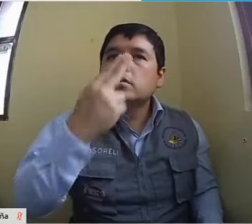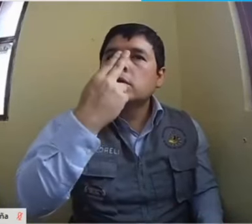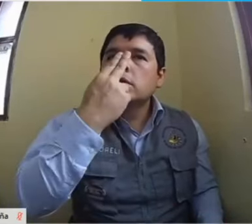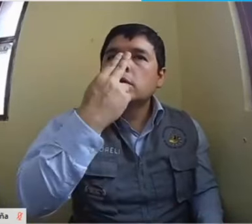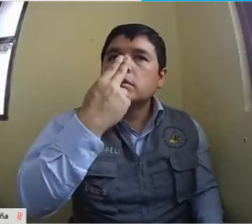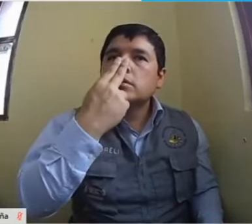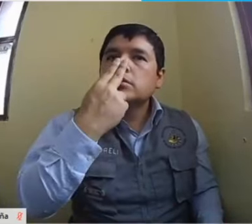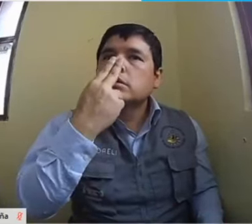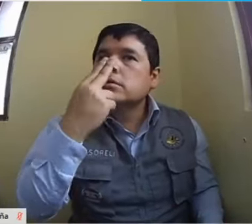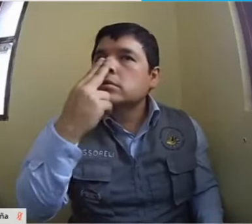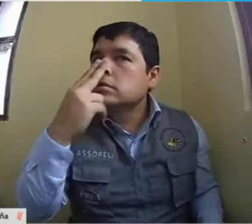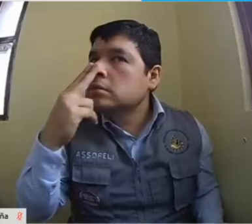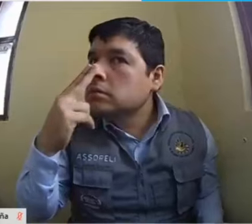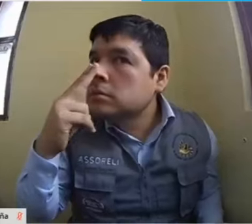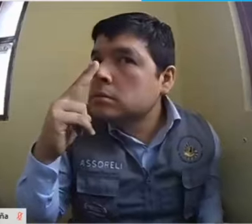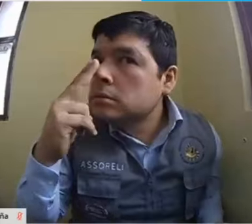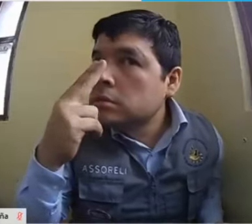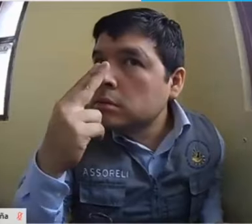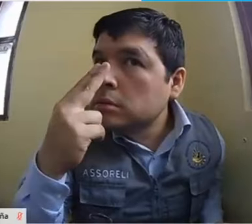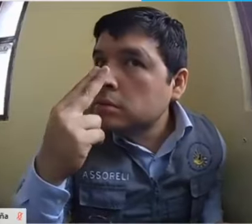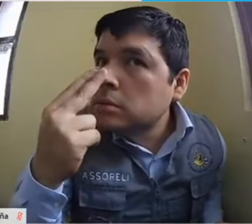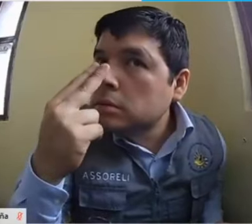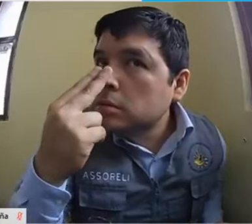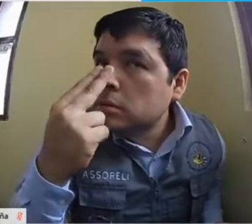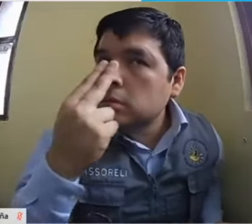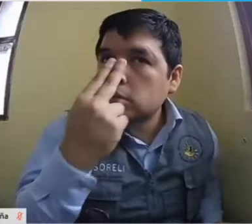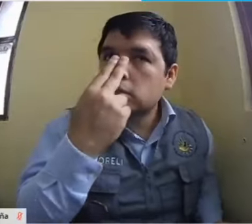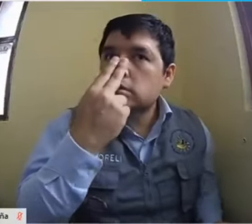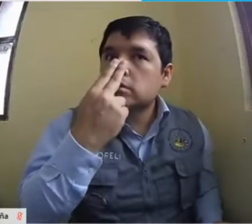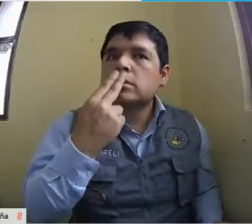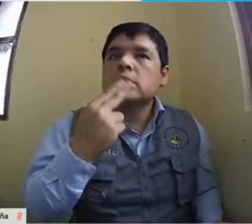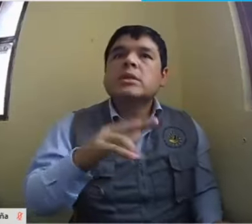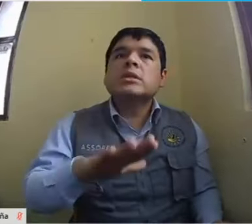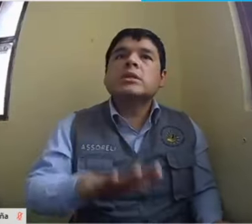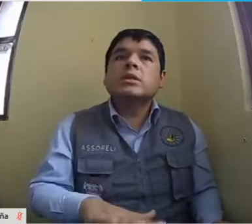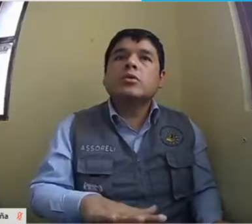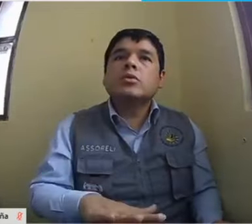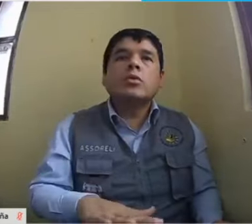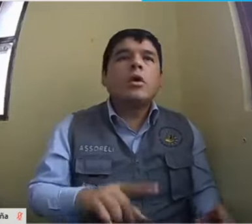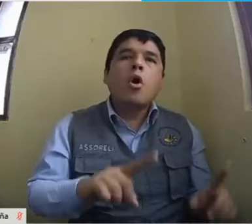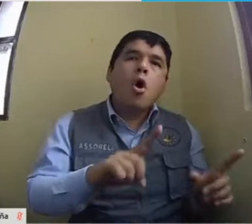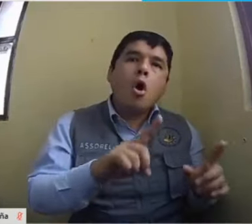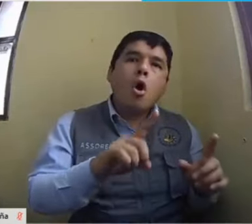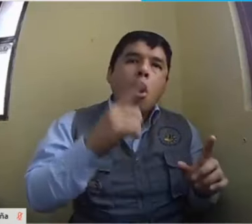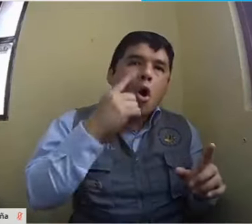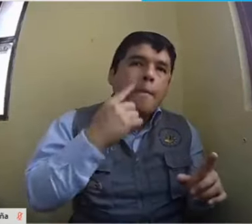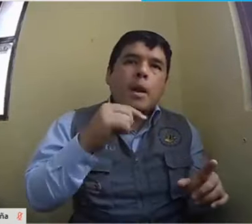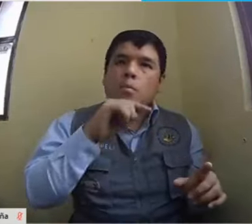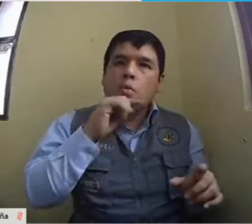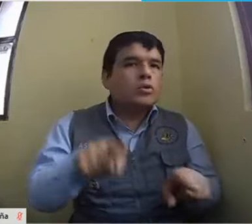la N que sale de la nariz, el índice y el pulgar, perdón, y el medio, ¿recuerdan la N? Y baja de la